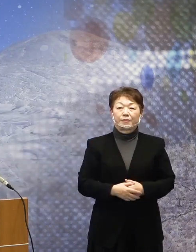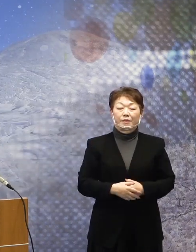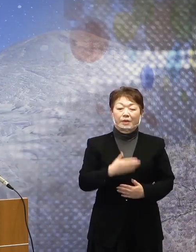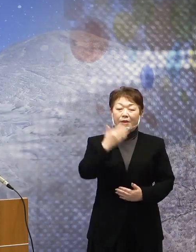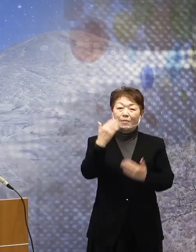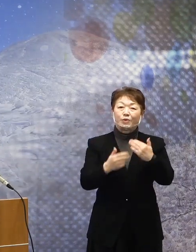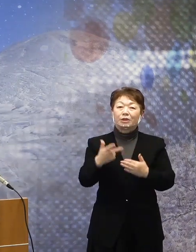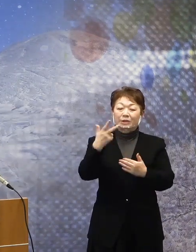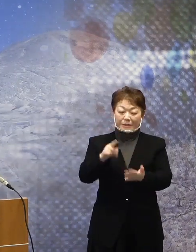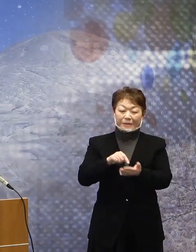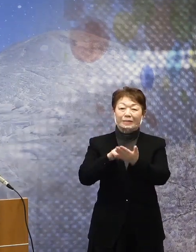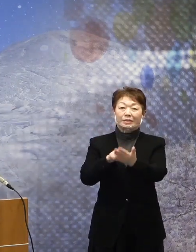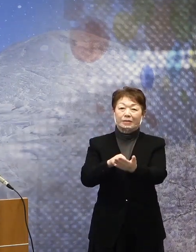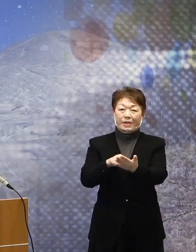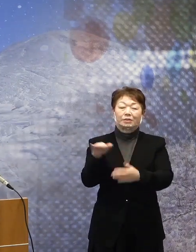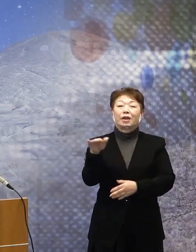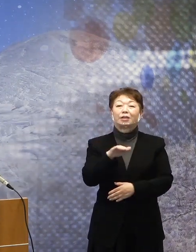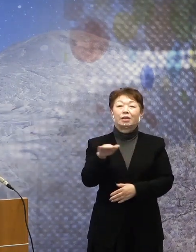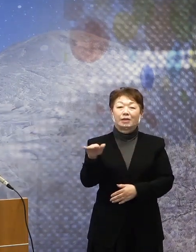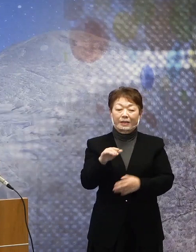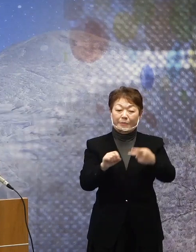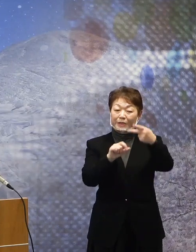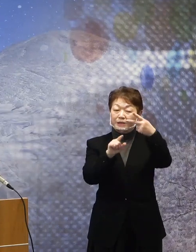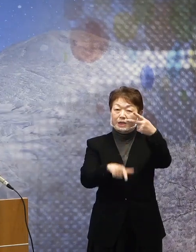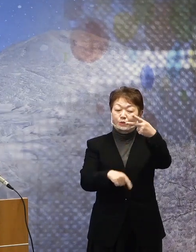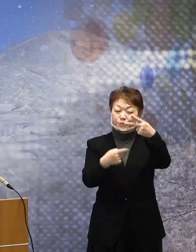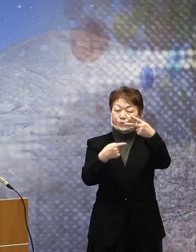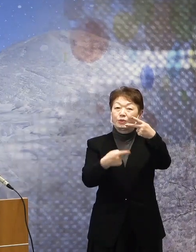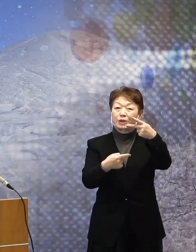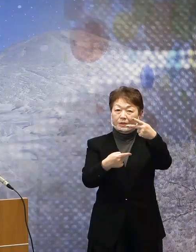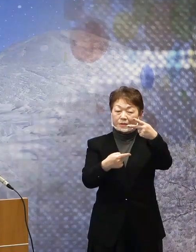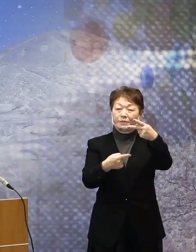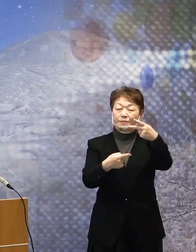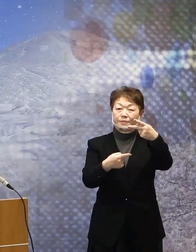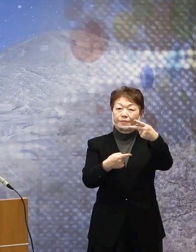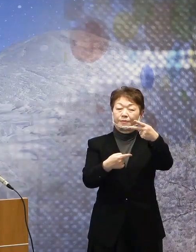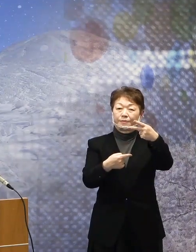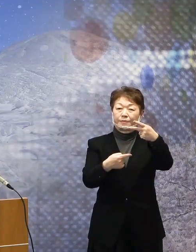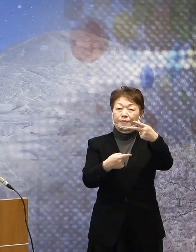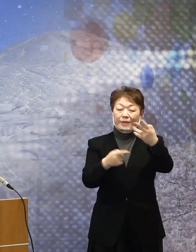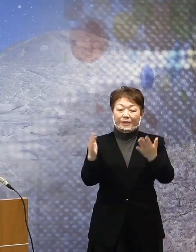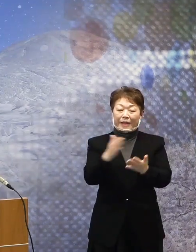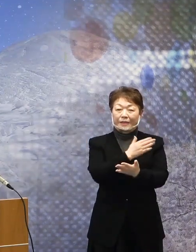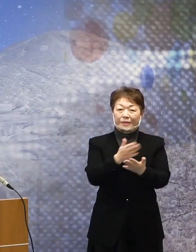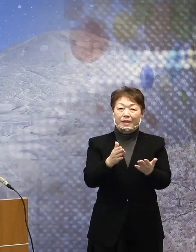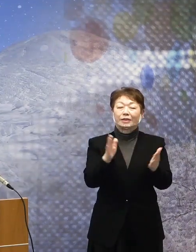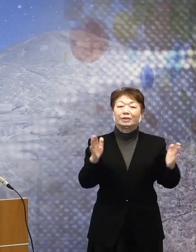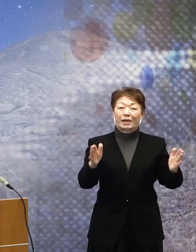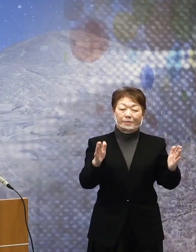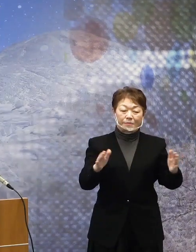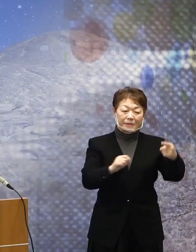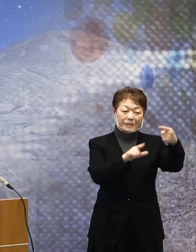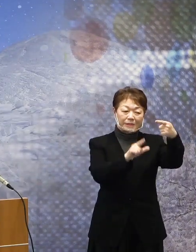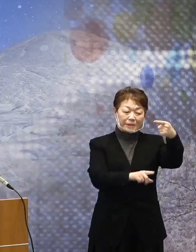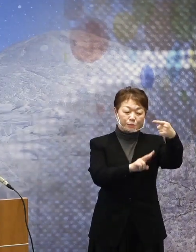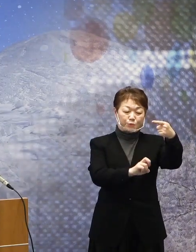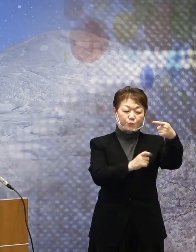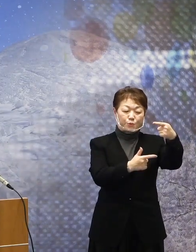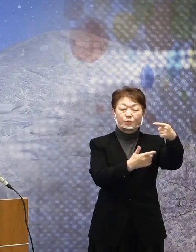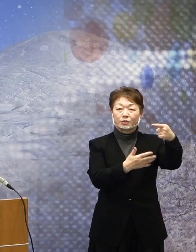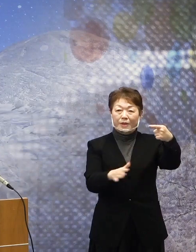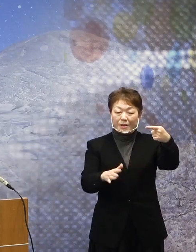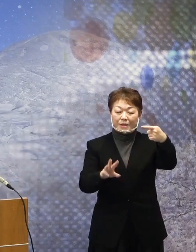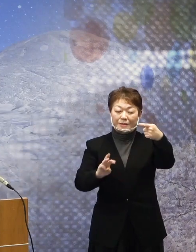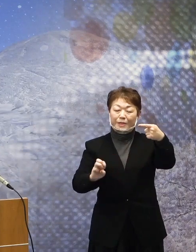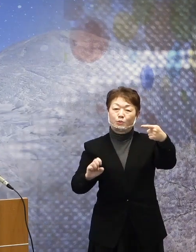請した時点で、2月1日ですけれども、そのいわゆる判定期間となる1週間、1月26から